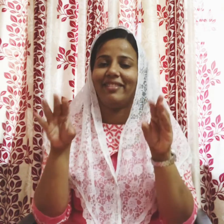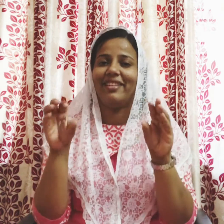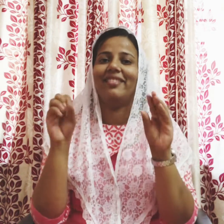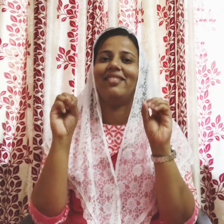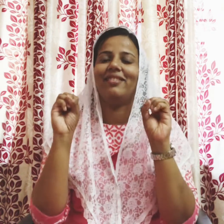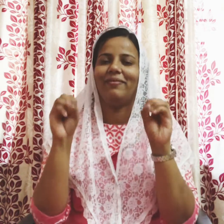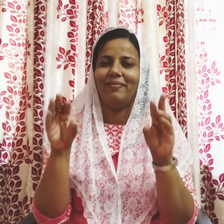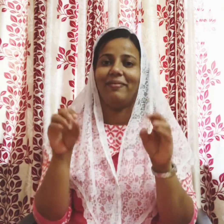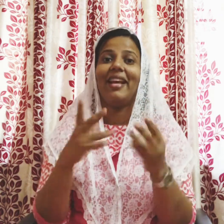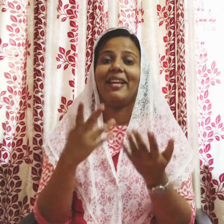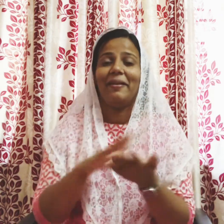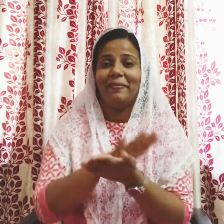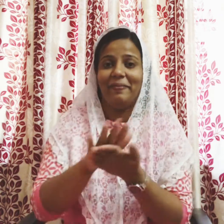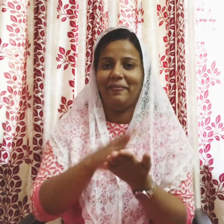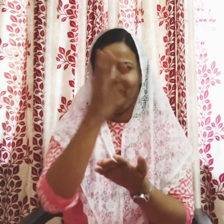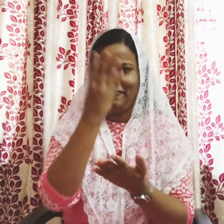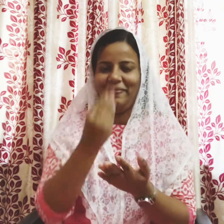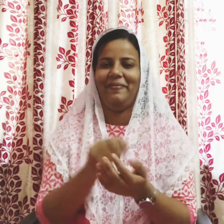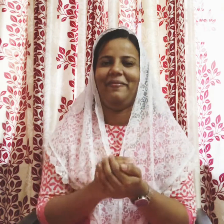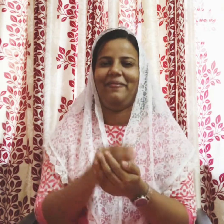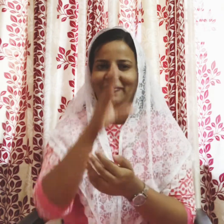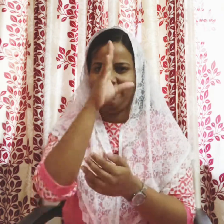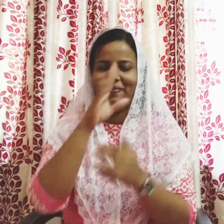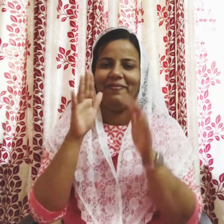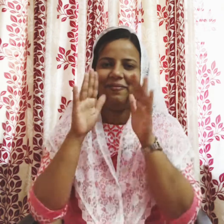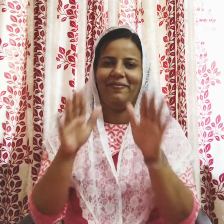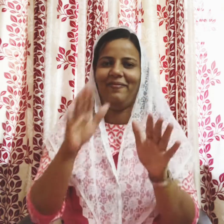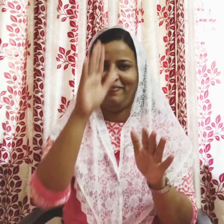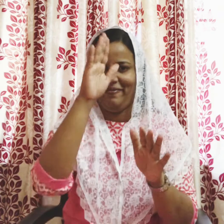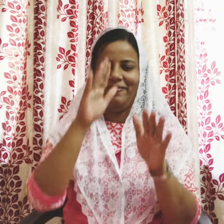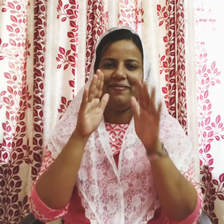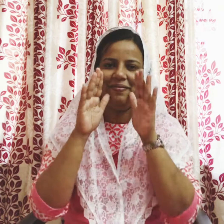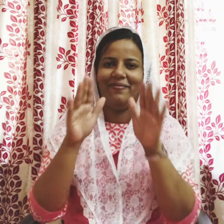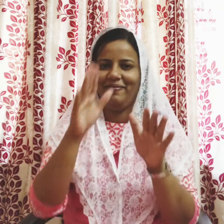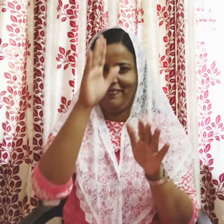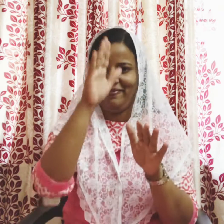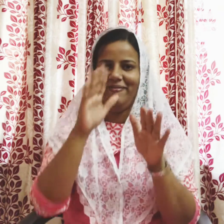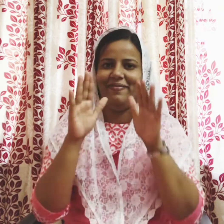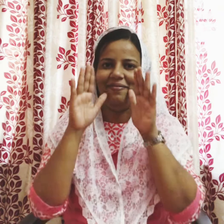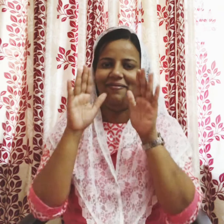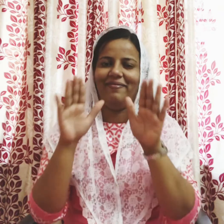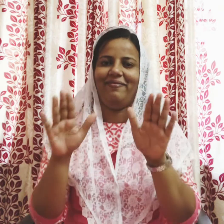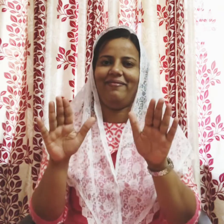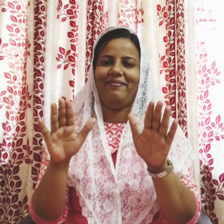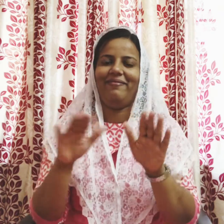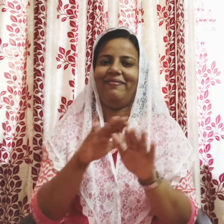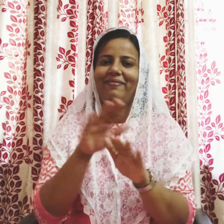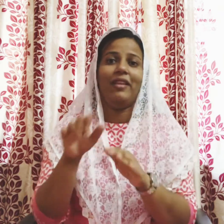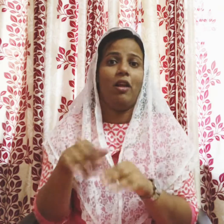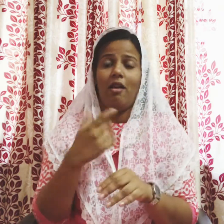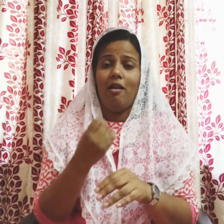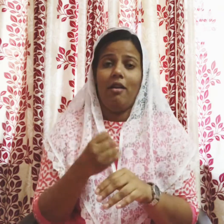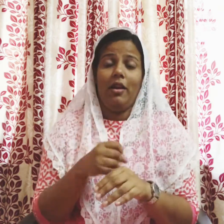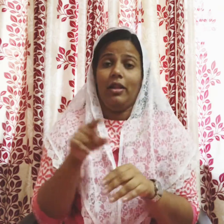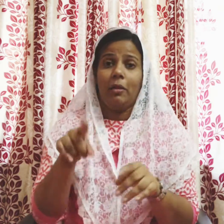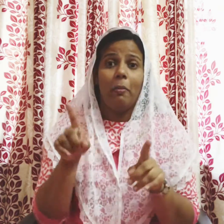വി ആർ ഷൈനിങ് ബൈ ദ പവർ ഓഫ് ഹോളി സ്പിരിറ്റ്. ഗോഡ് ബ്ലെസ് യു. ഗോഡ് ബ്ലെസ് യു. ഗാഡ് ബ്ലസ് യു. നിങ്ങൾക്ക് മാത്രമല്ല,